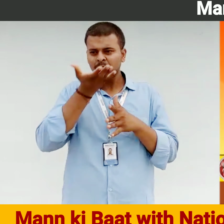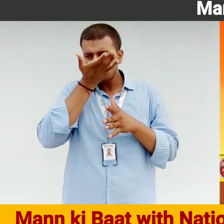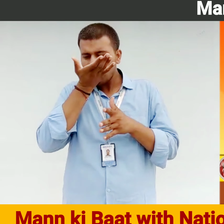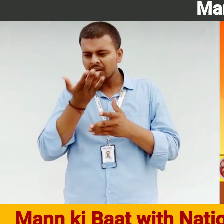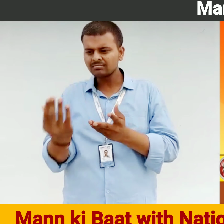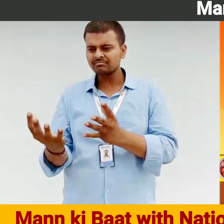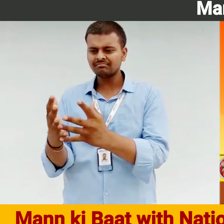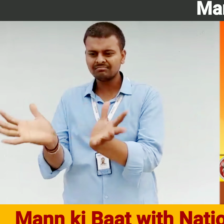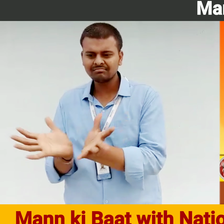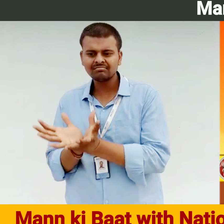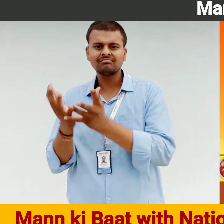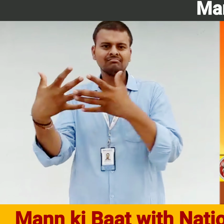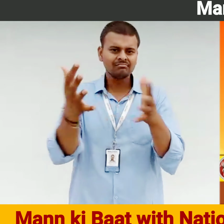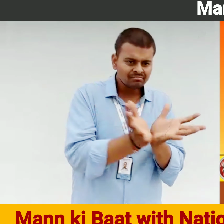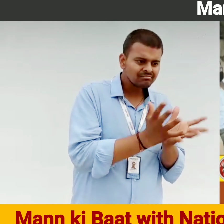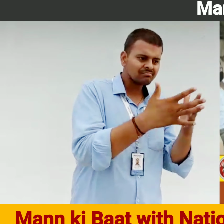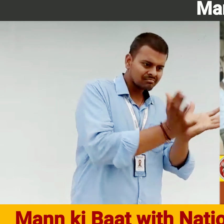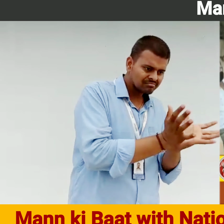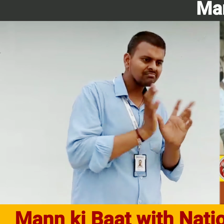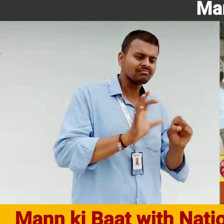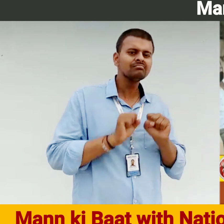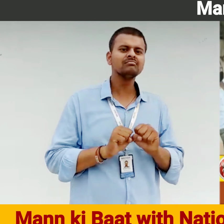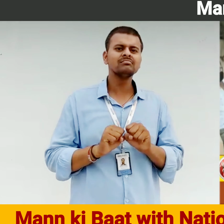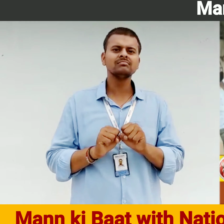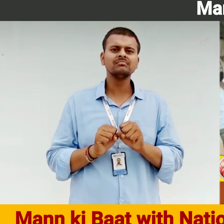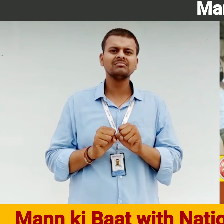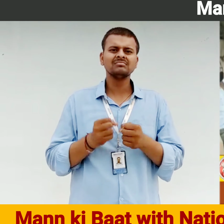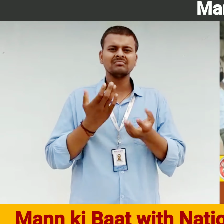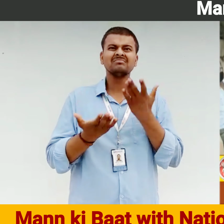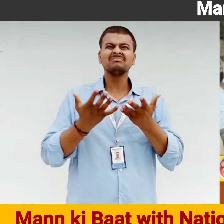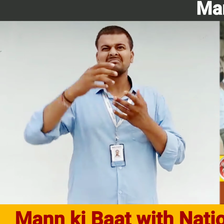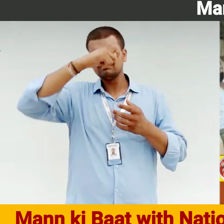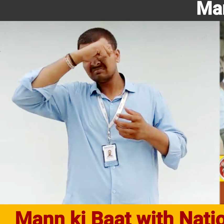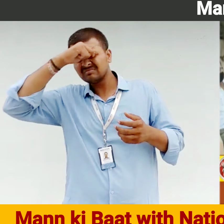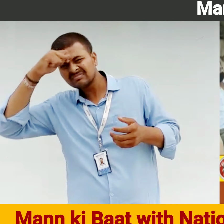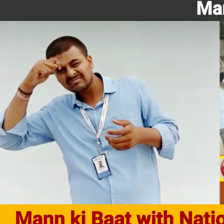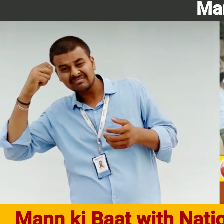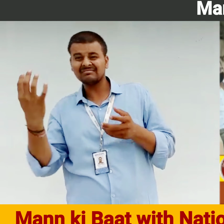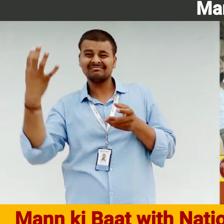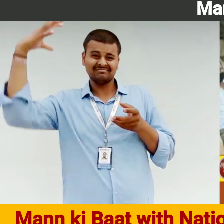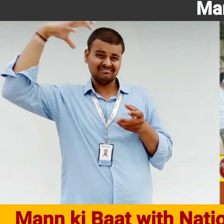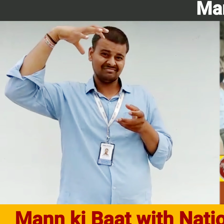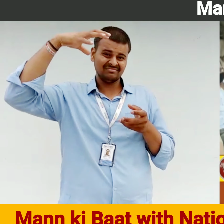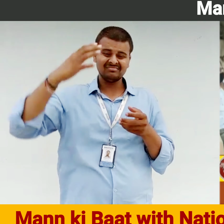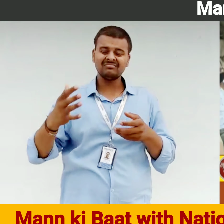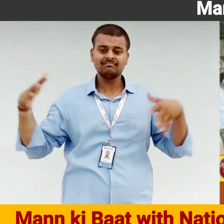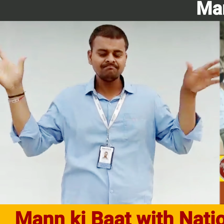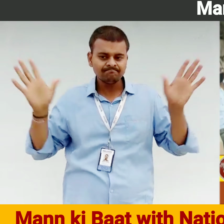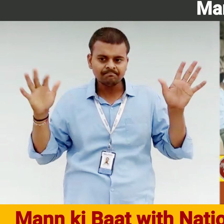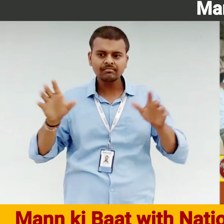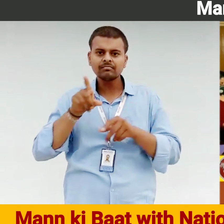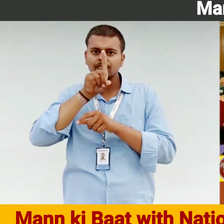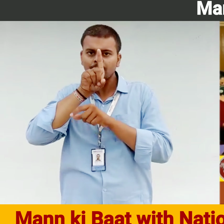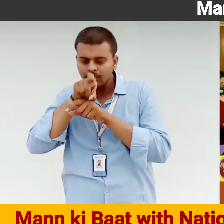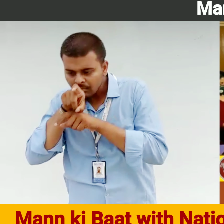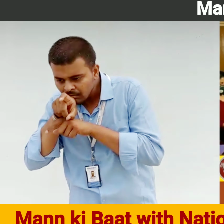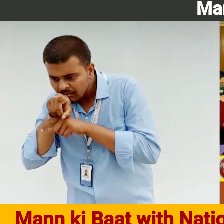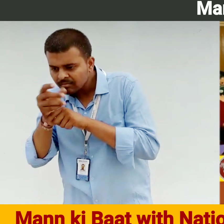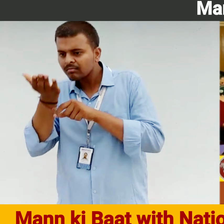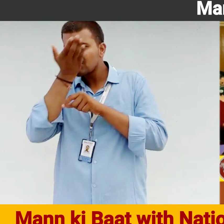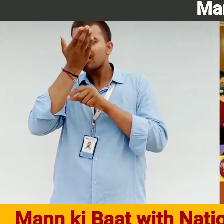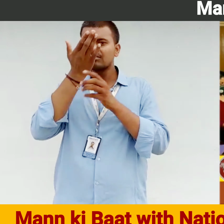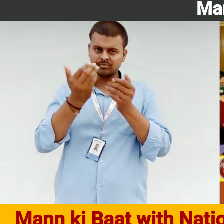बाद, इतनी कठिनाइयों के बाद देश ने जिस तरह हालत संभाला है, उसे बिगड़ने नहीं देना